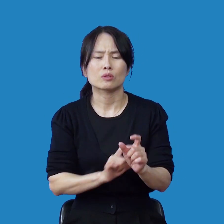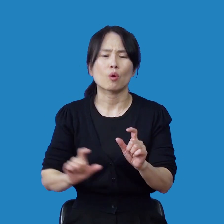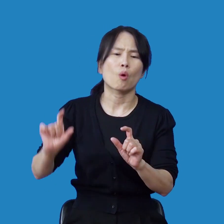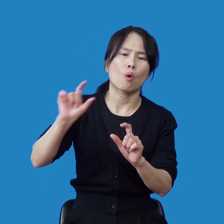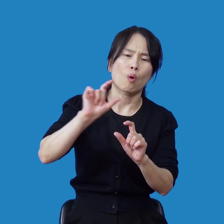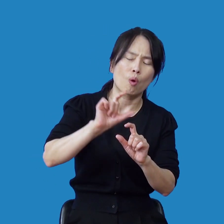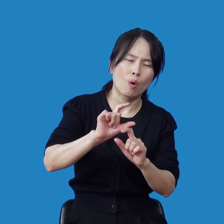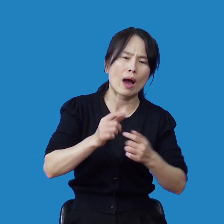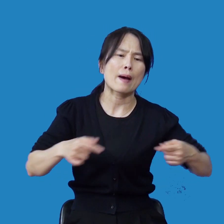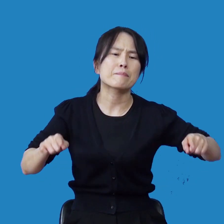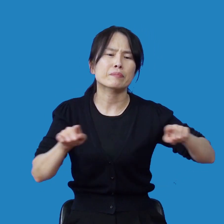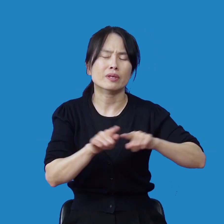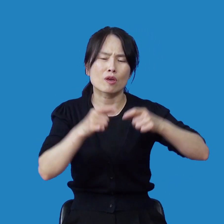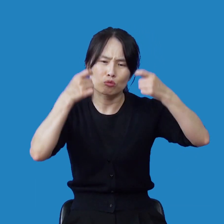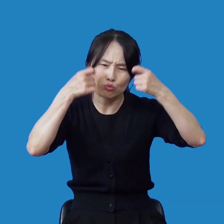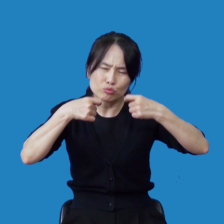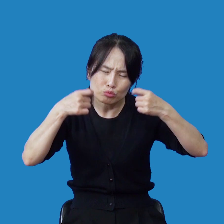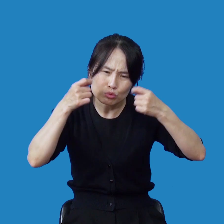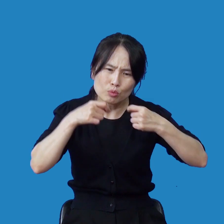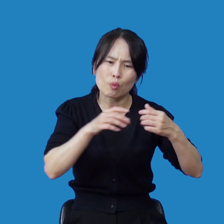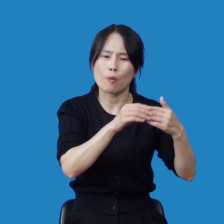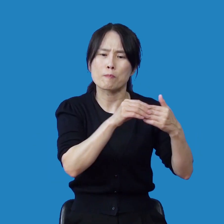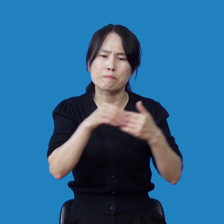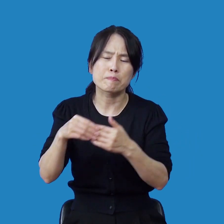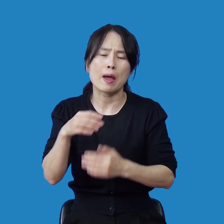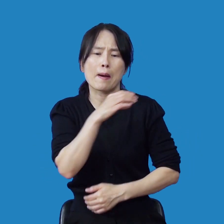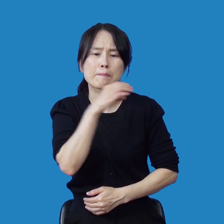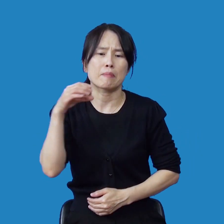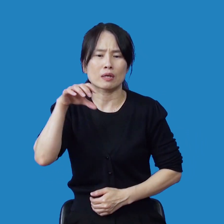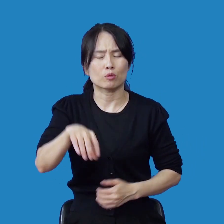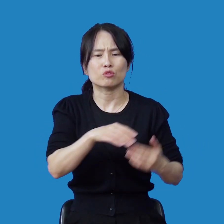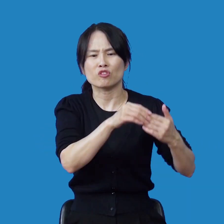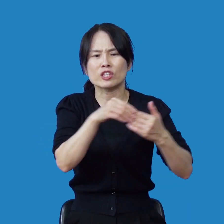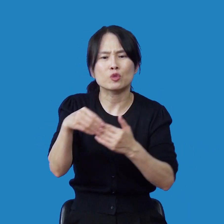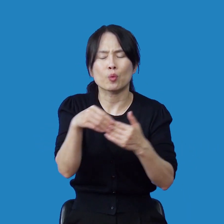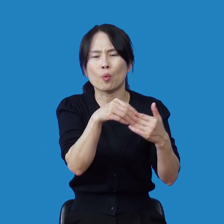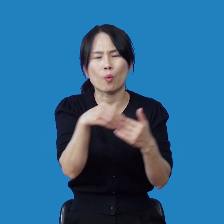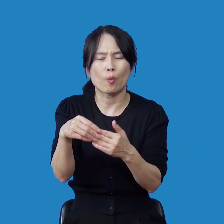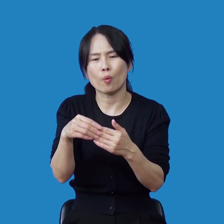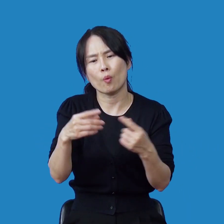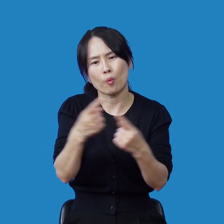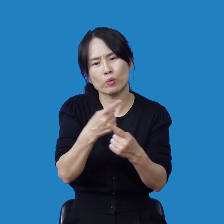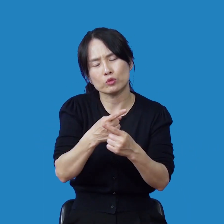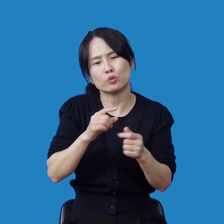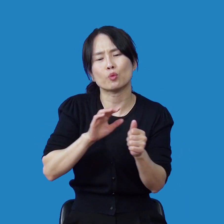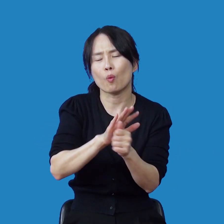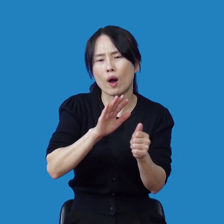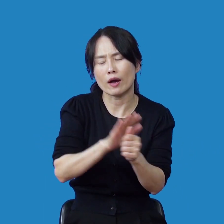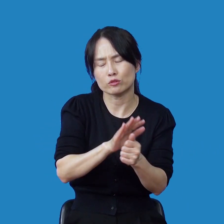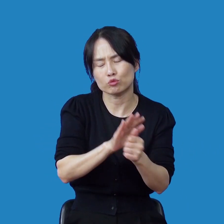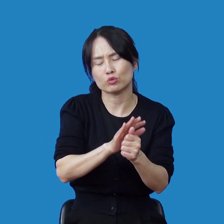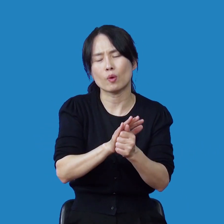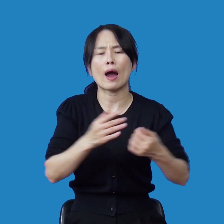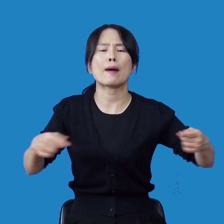내려가서 손잡아주고 이끌어주고 나와 함께 한 발 내디뎌 보자.